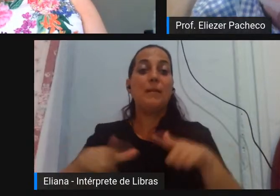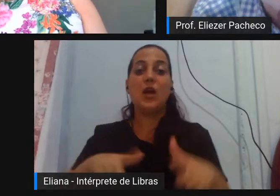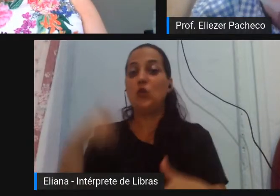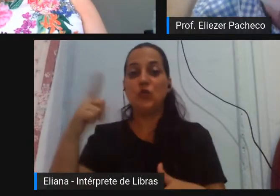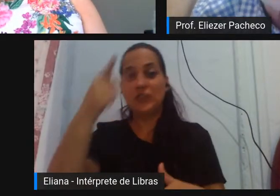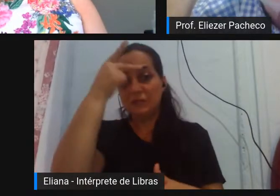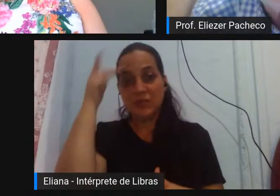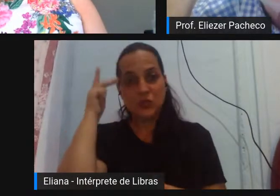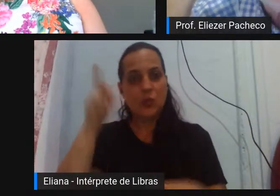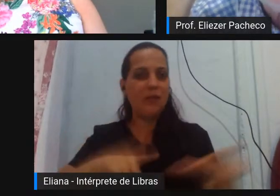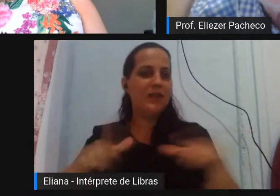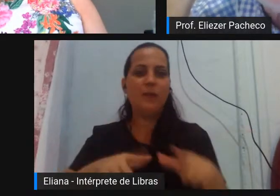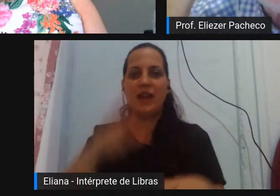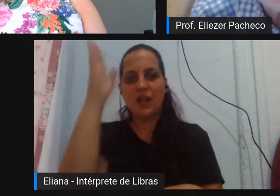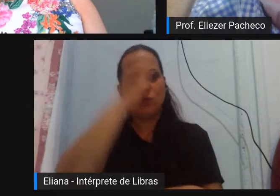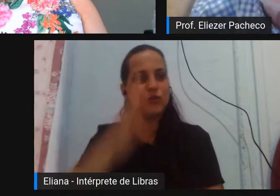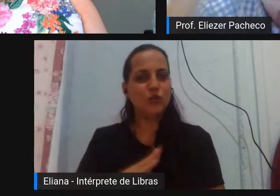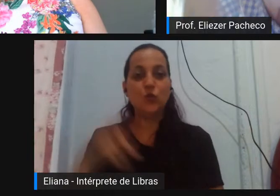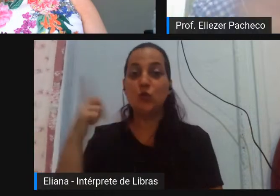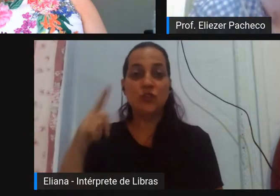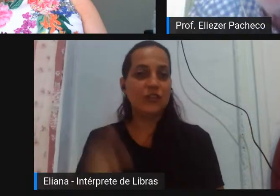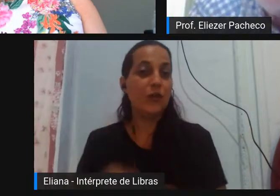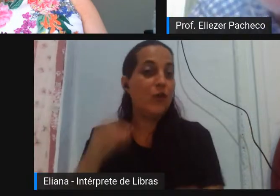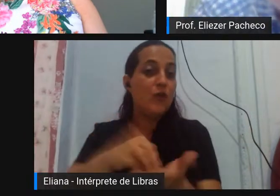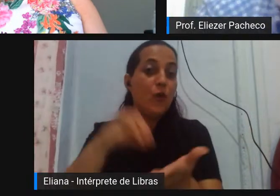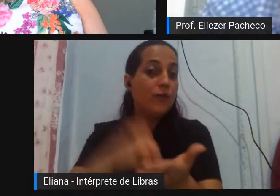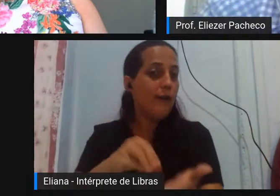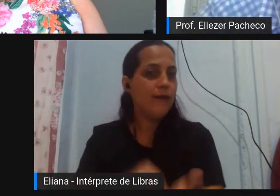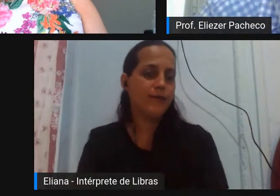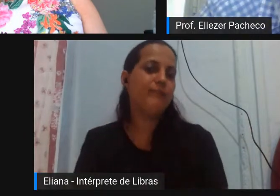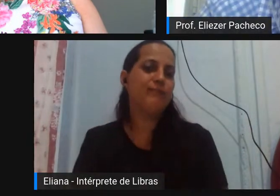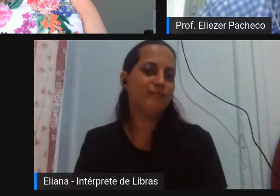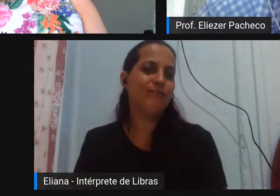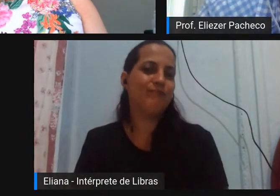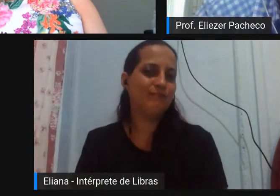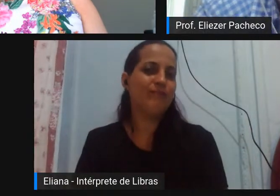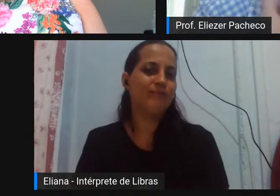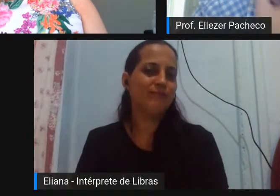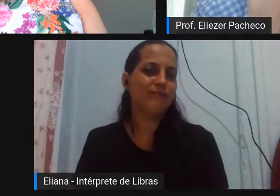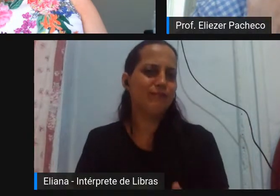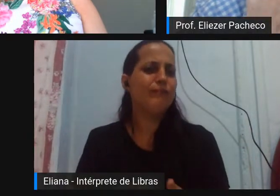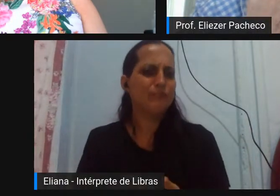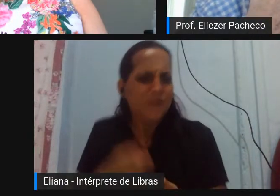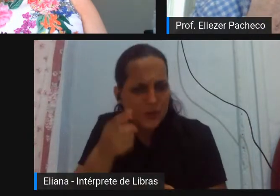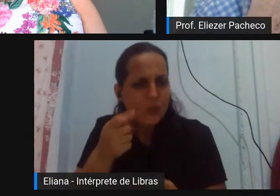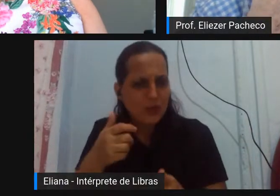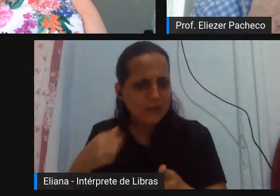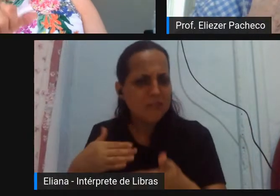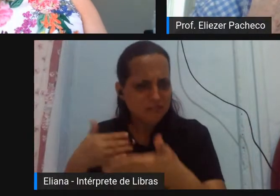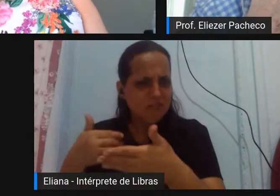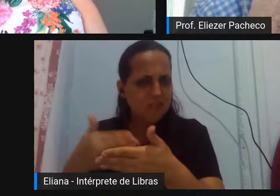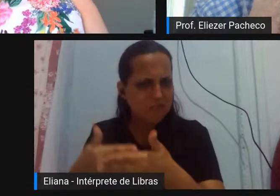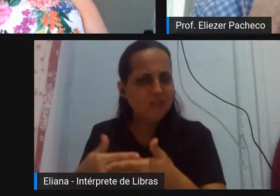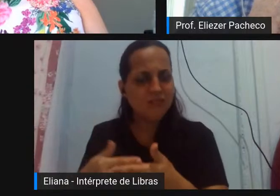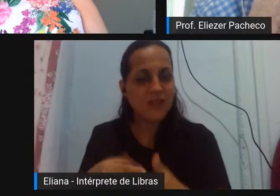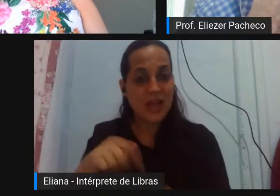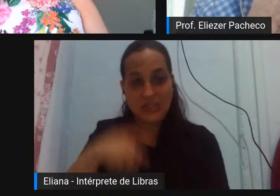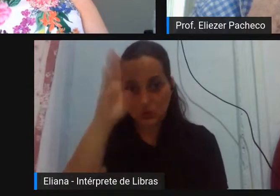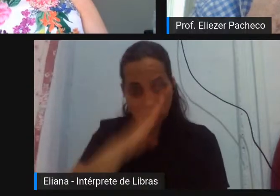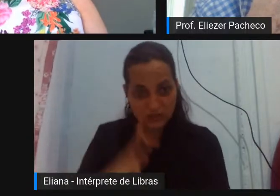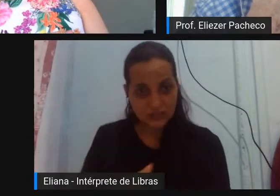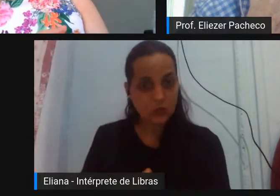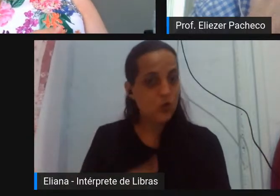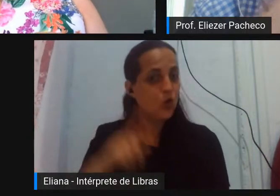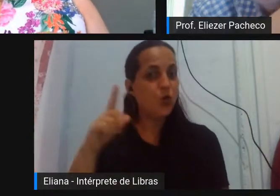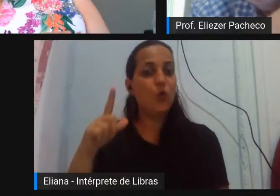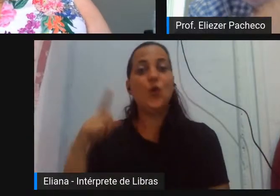É incrível, né? Hoje em dia, nós pensar que há pouco tempo atrás, nós tínhamos no Brasil apagão da mão de